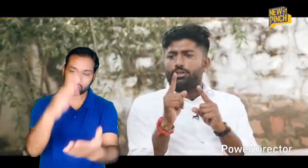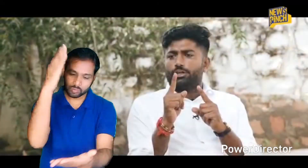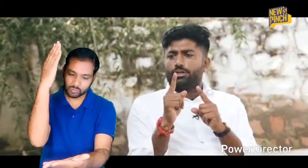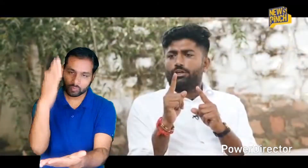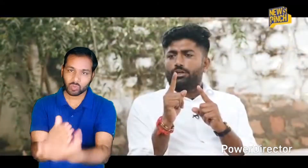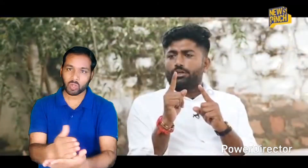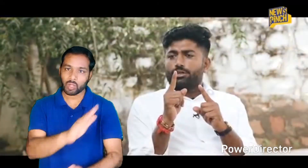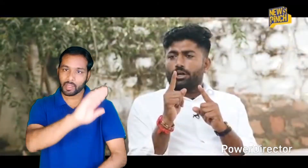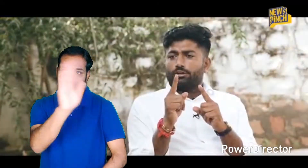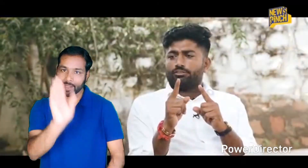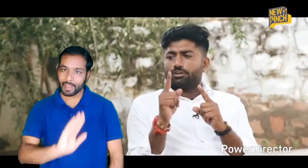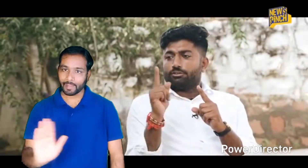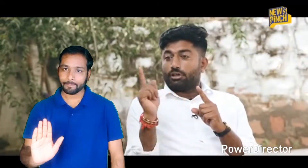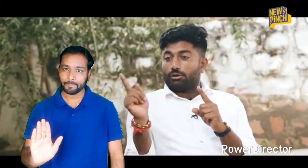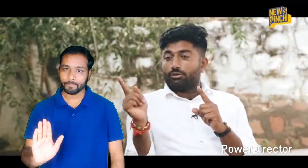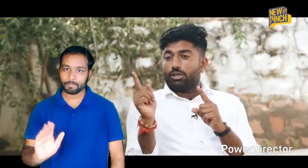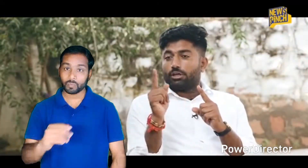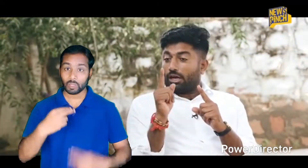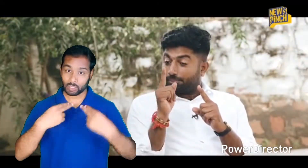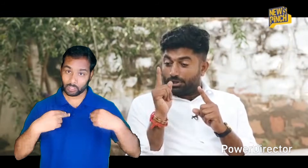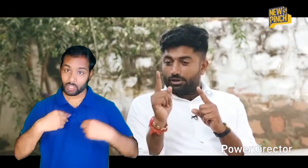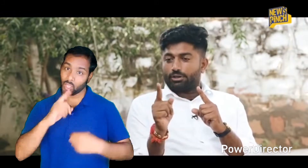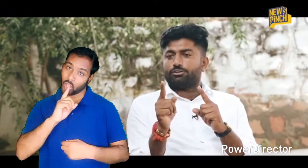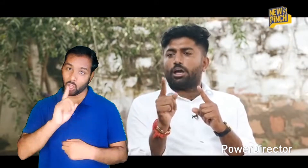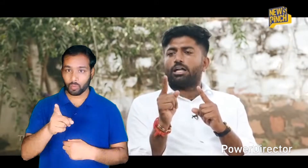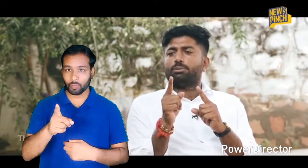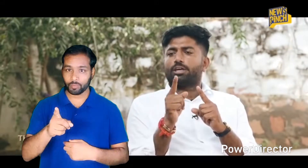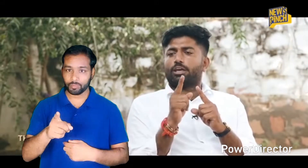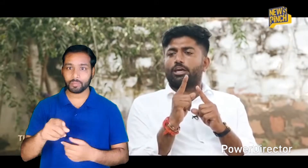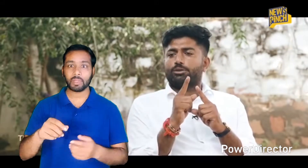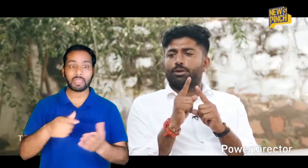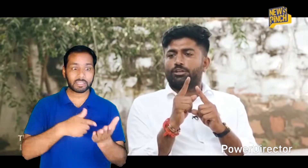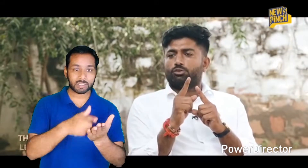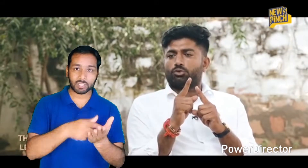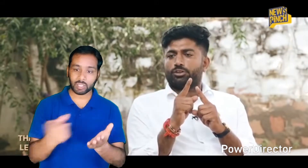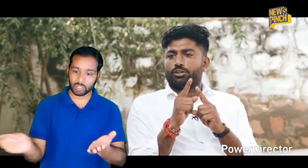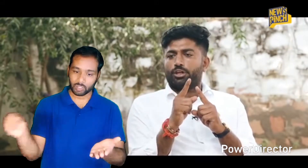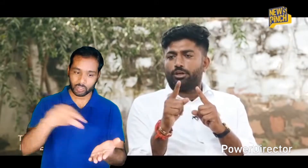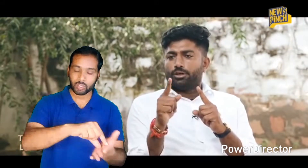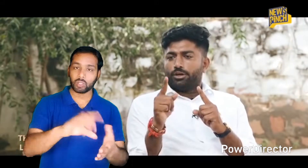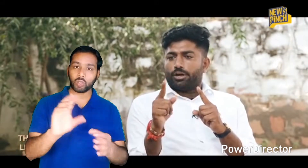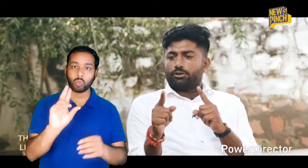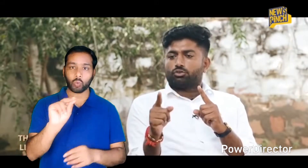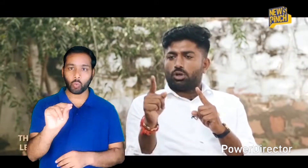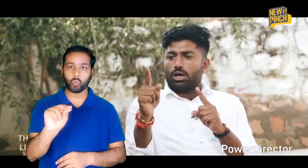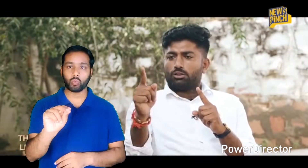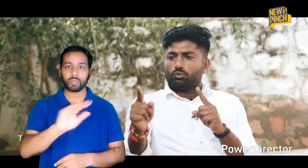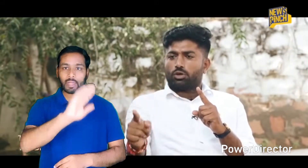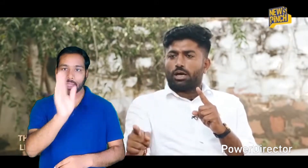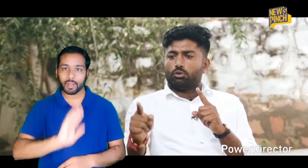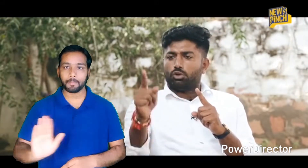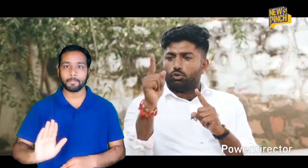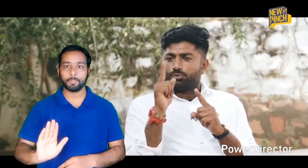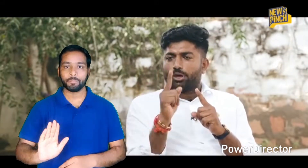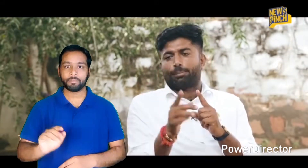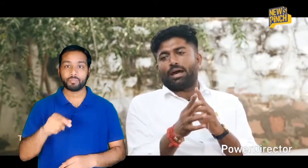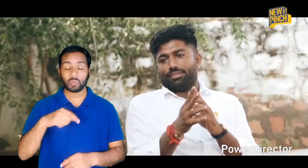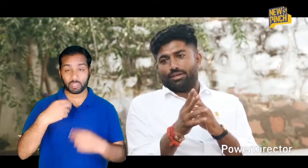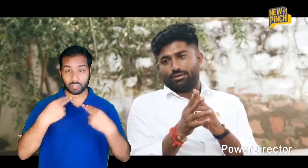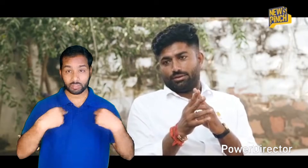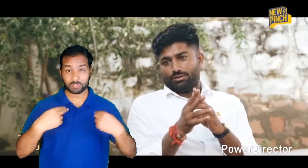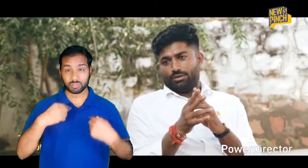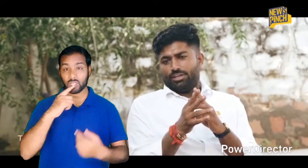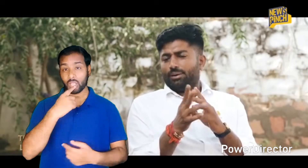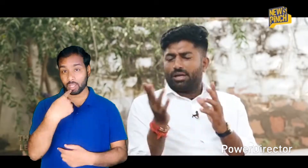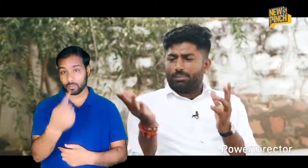किसी नदी या किसी सार्वजनिक या फिर किसी आदमी के खेत में नहीं छोड़ सकते। अगर छोड़ा तो वो कानूनी रूप से